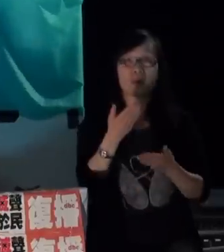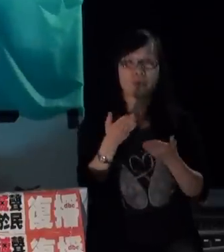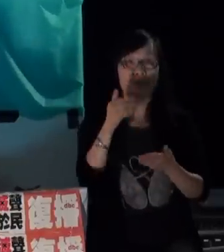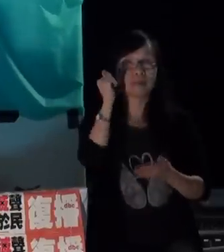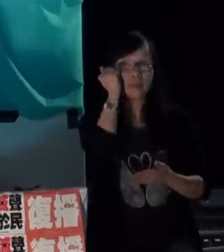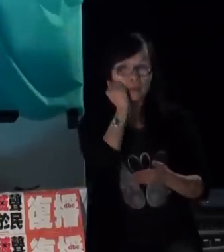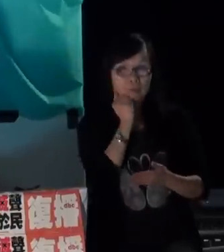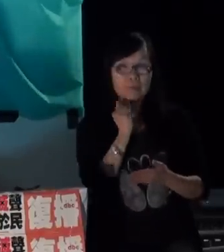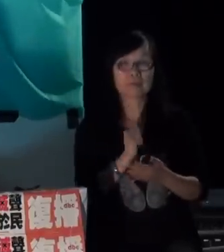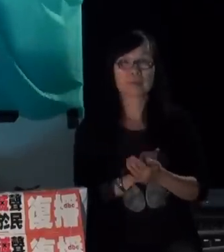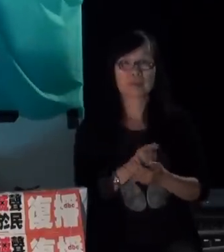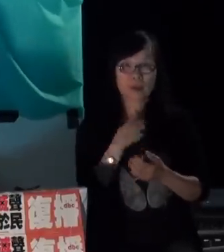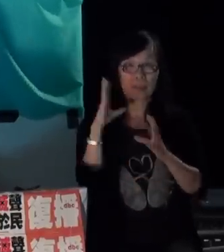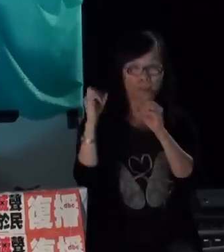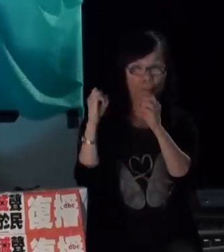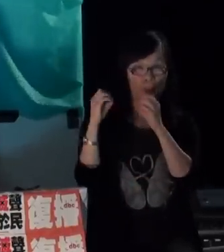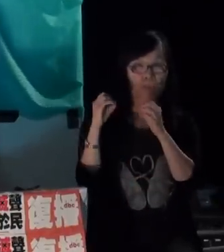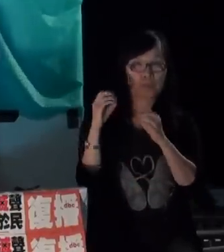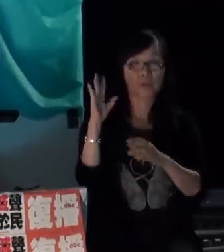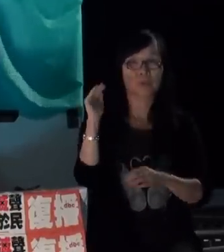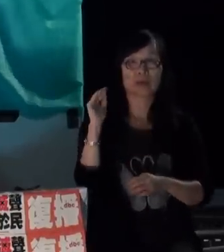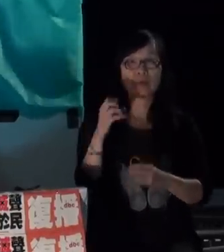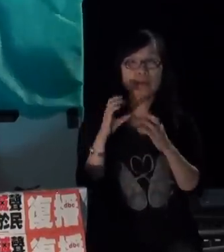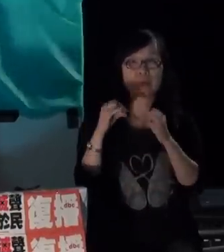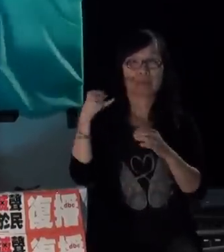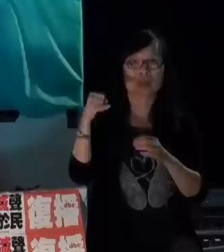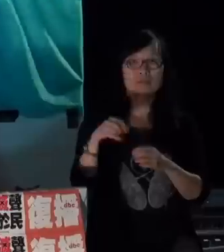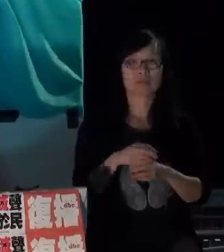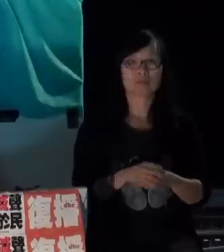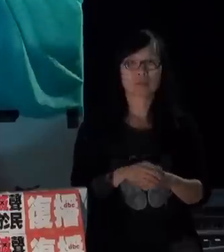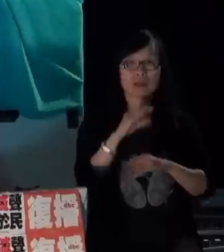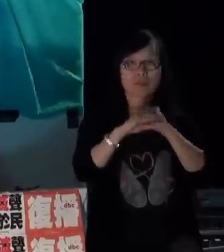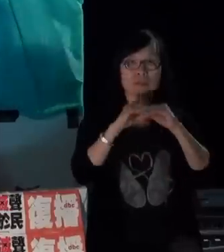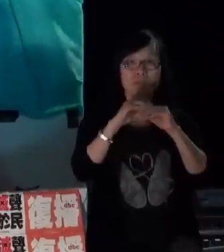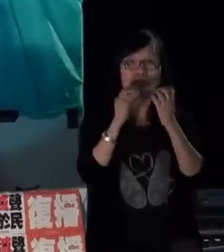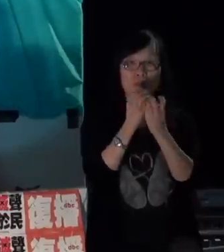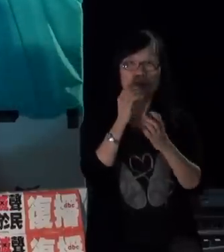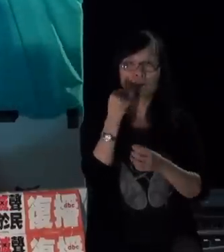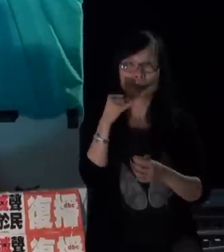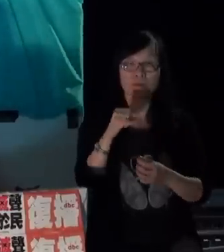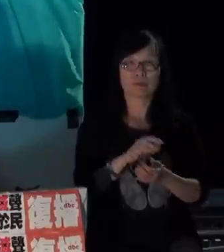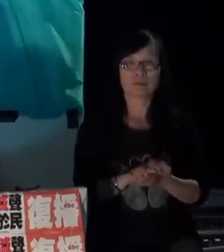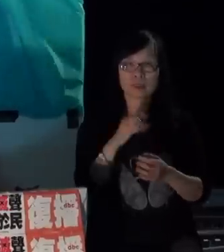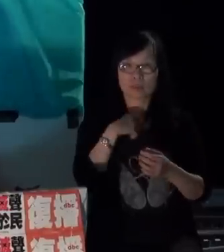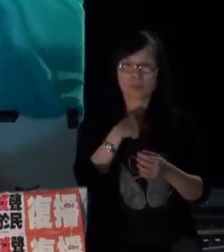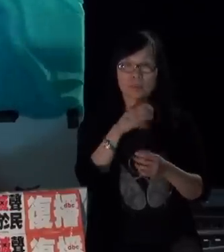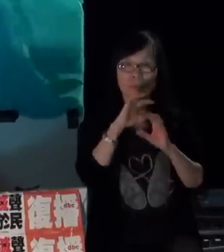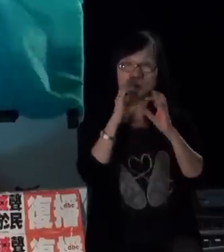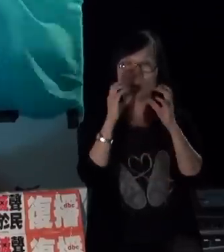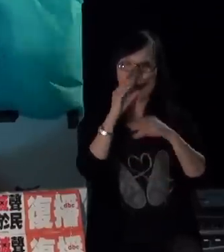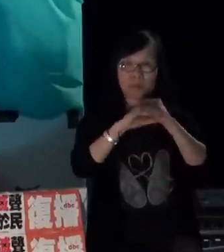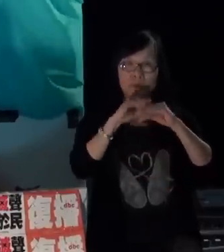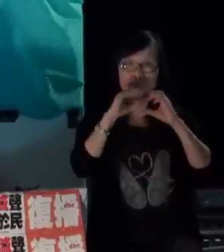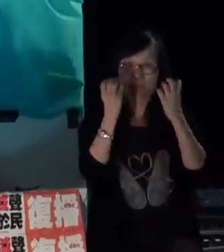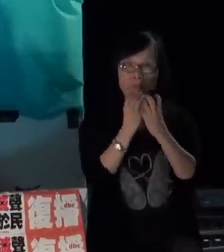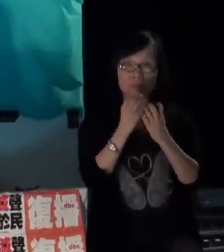係有得傾嘅，傾下都唔得。保皇黨都話要傾喎，唔係淨係我話要傾喎。 係啊， 咁保皇黨